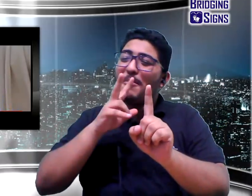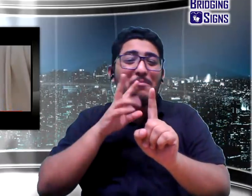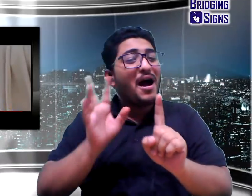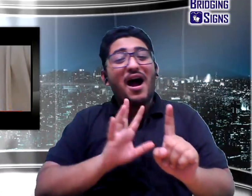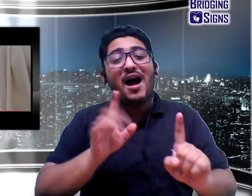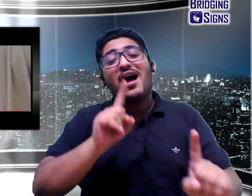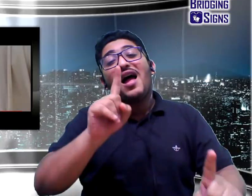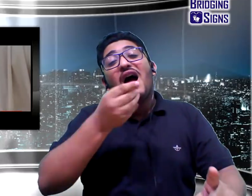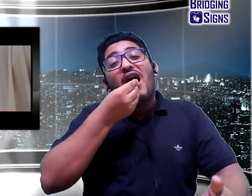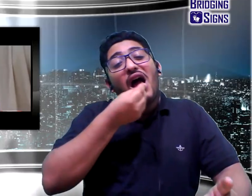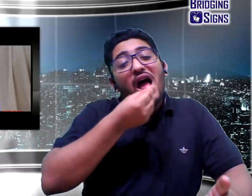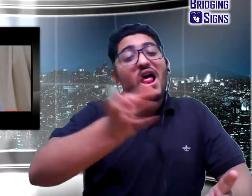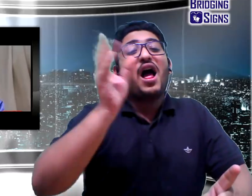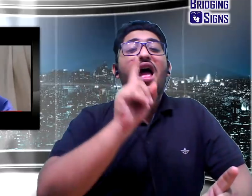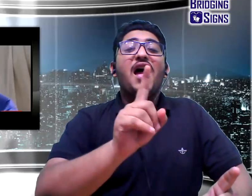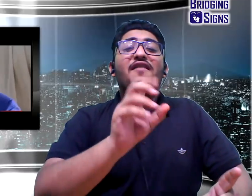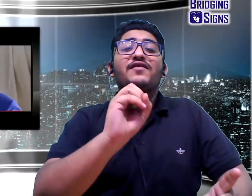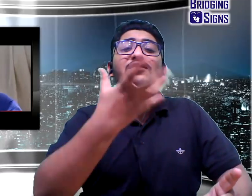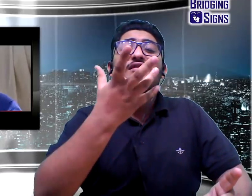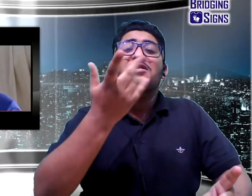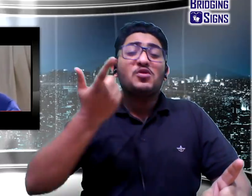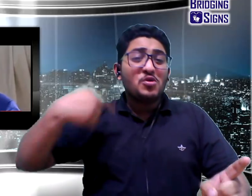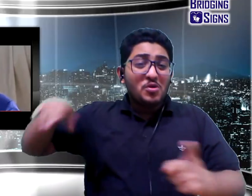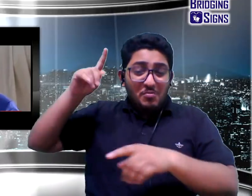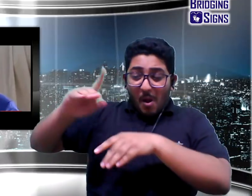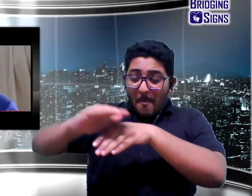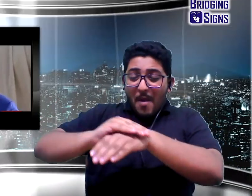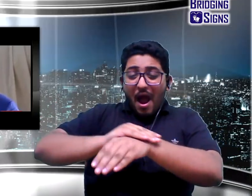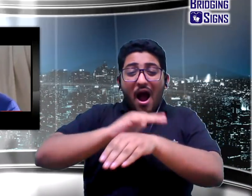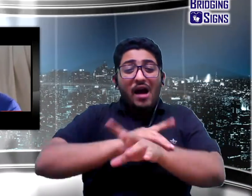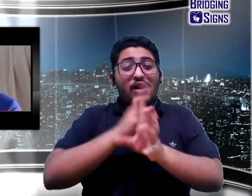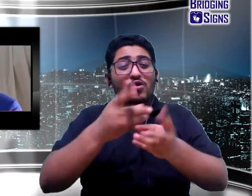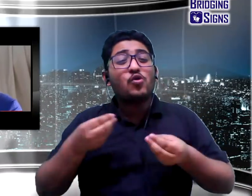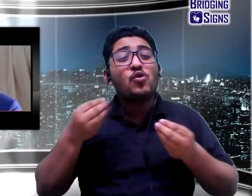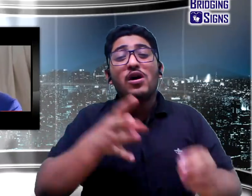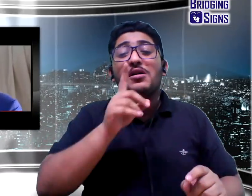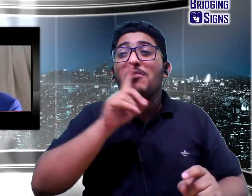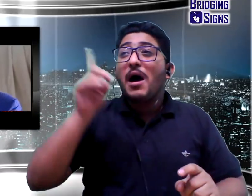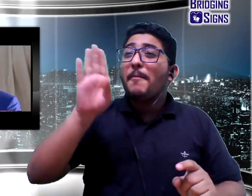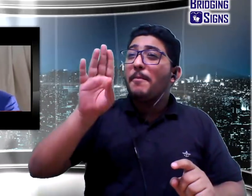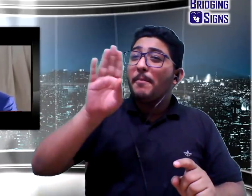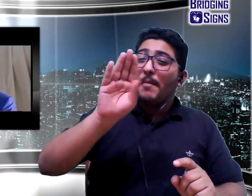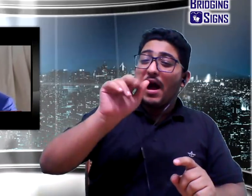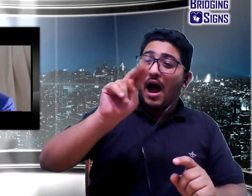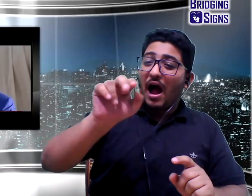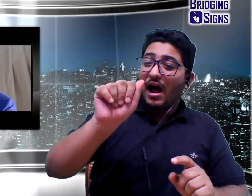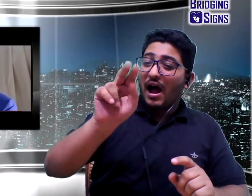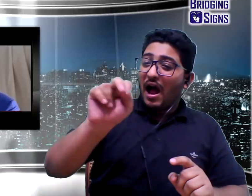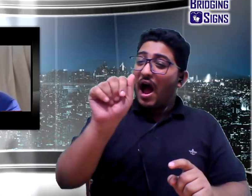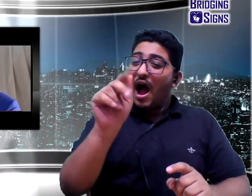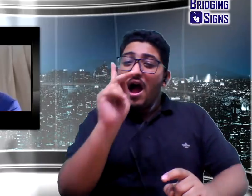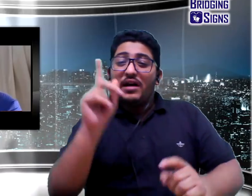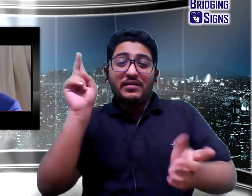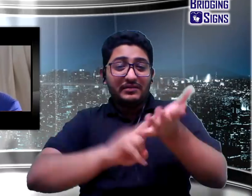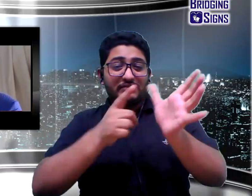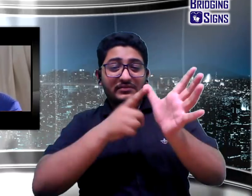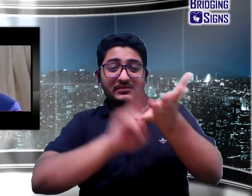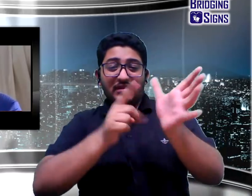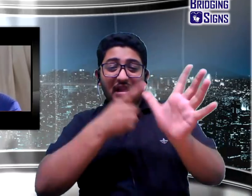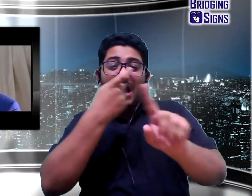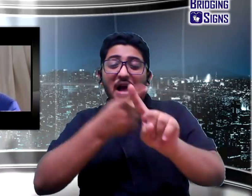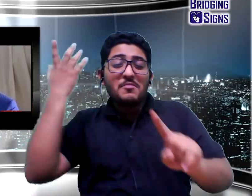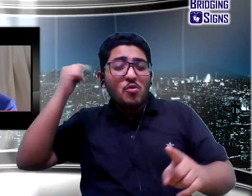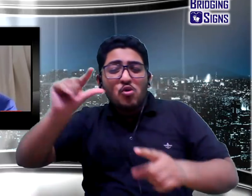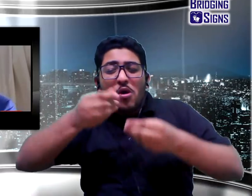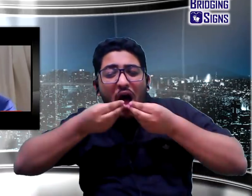ਇੱਕ ਪੈਗਾਮ ਦੀ। ਸਰਬੱਤ ਦਾ ਭਲਾ ਜੋ ਮੰਗਦਾ ਸੀ ਇਹ ਉਸ ਨਾਨਕ ਦੇ ਨਾਮ ਦੀ, ਜੋ ਸਬਕ ਪੜਾਇਆ ਇੱਕ